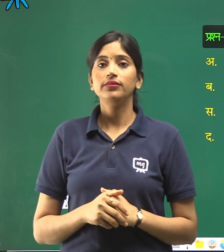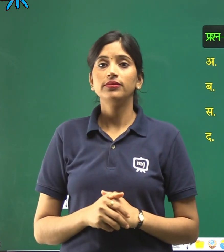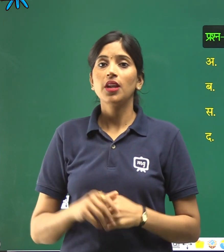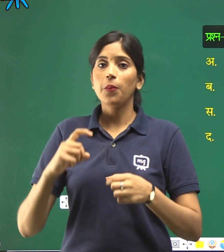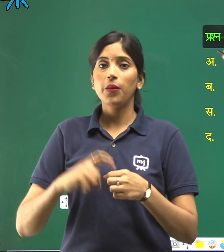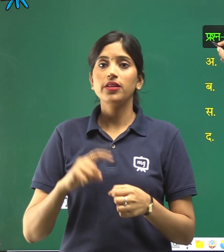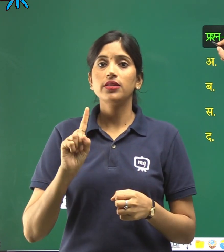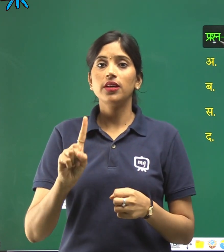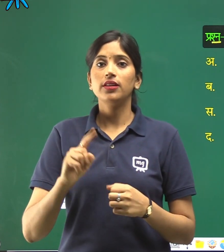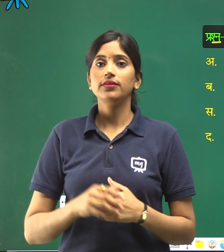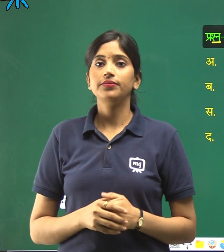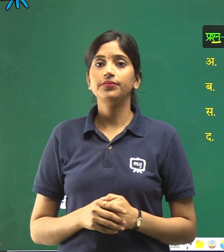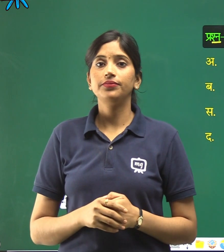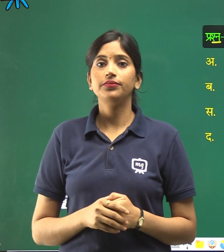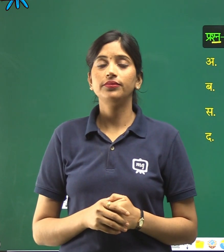प्रश्न 1,